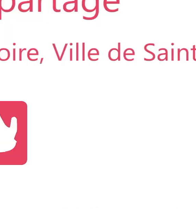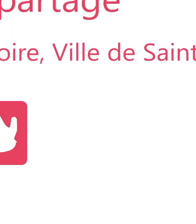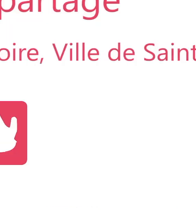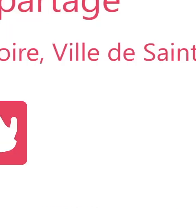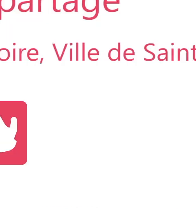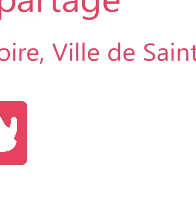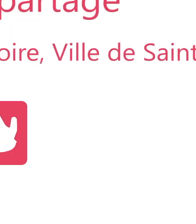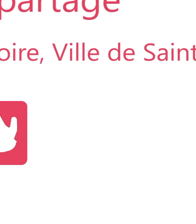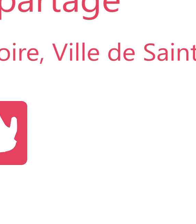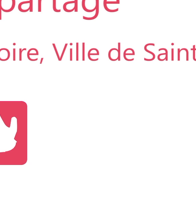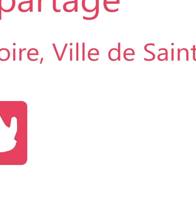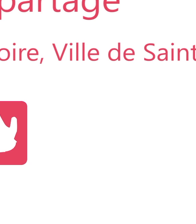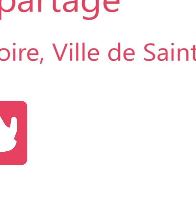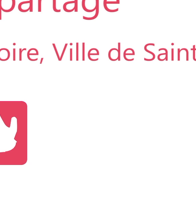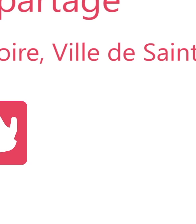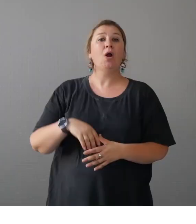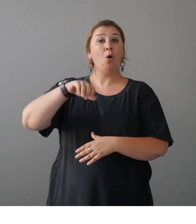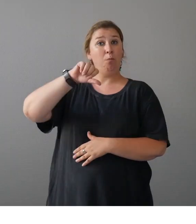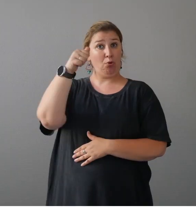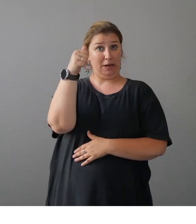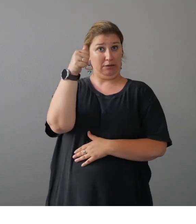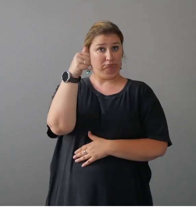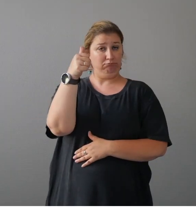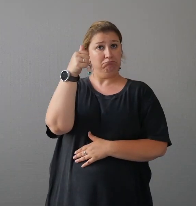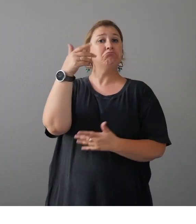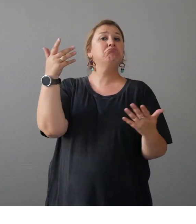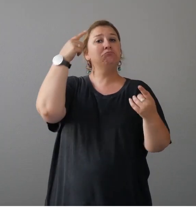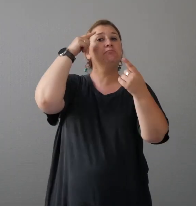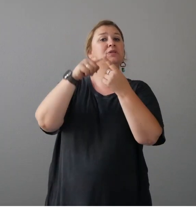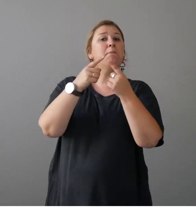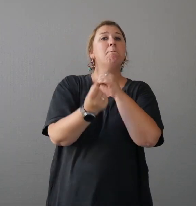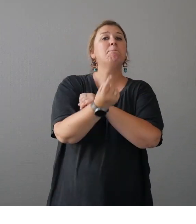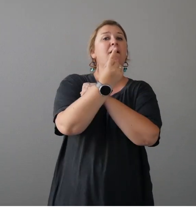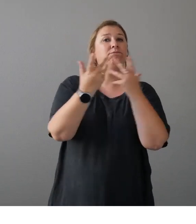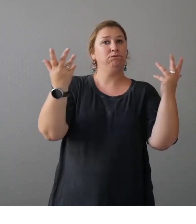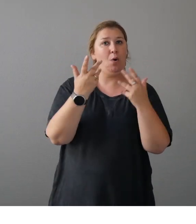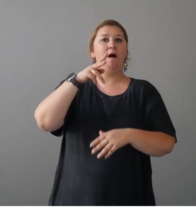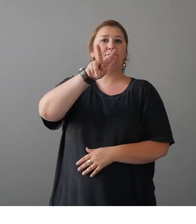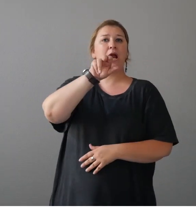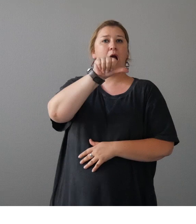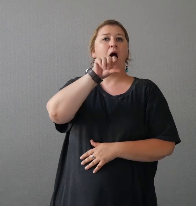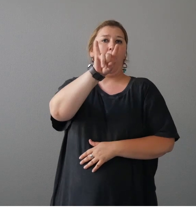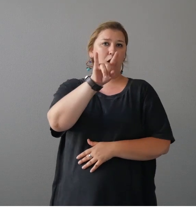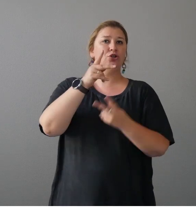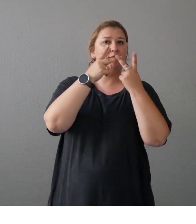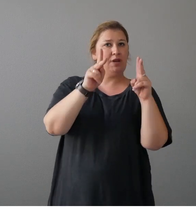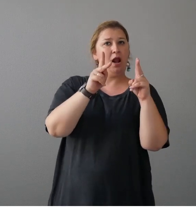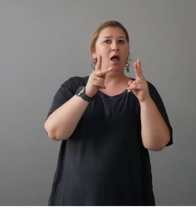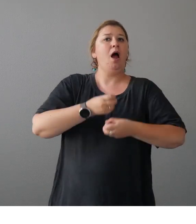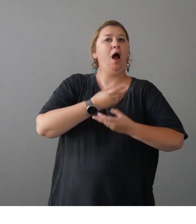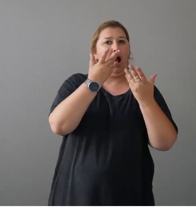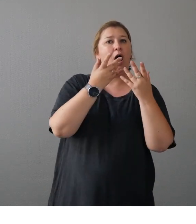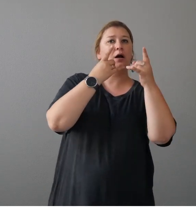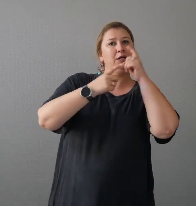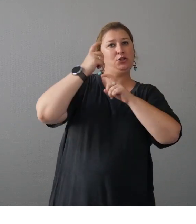Saint-Étienne, ville d'art et d'histoire. Cette visite à deux voies vous invite à découvrir l'histoire de Saint-Étienne au fil des